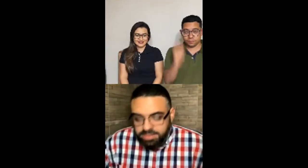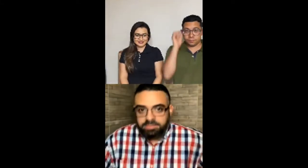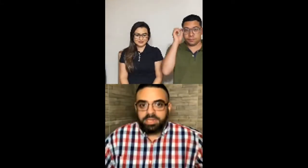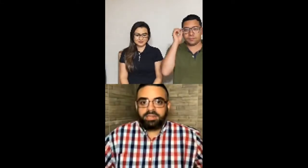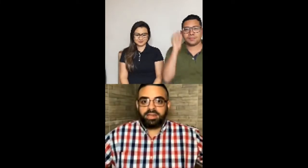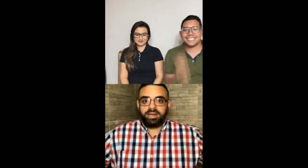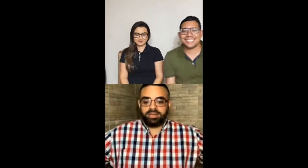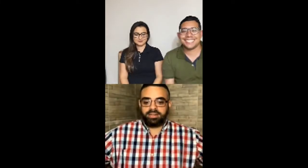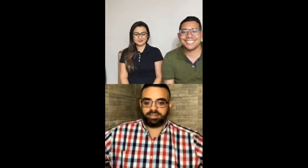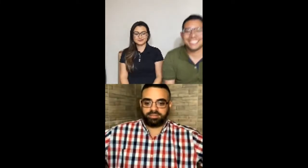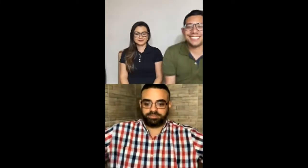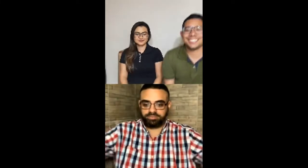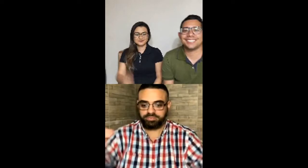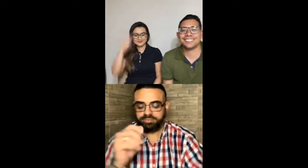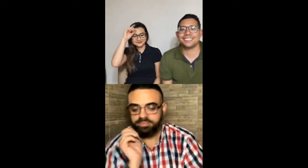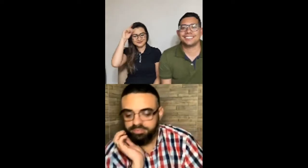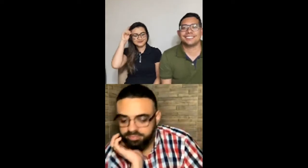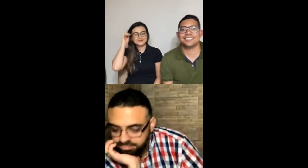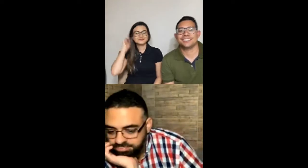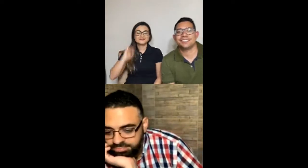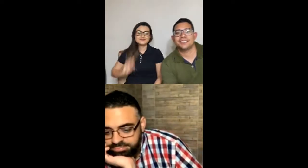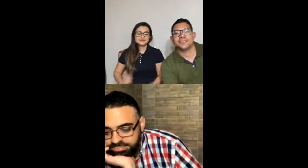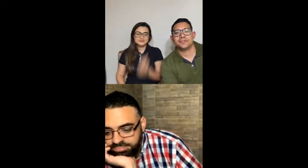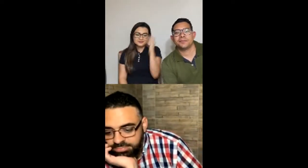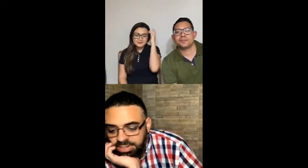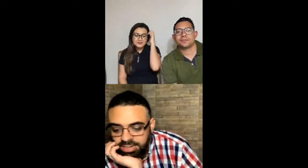Deixa eu me inclinar para trás também. Aí.